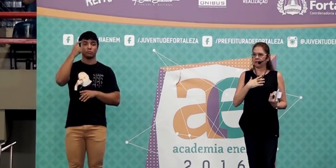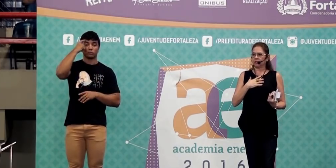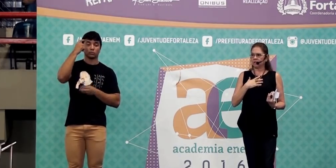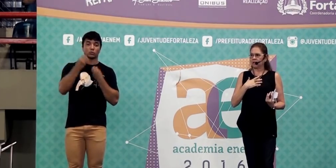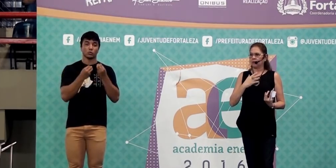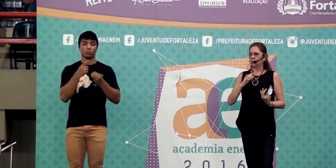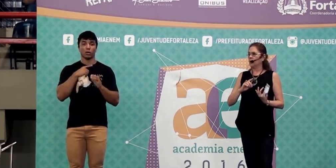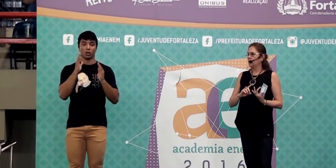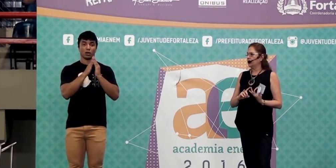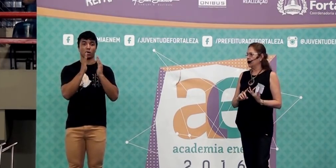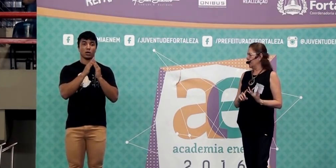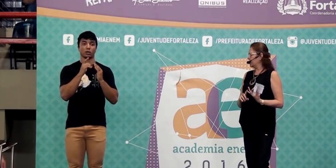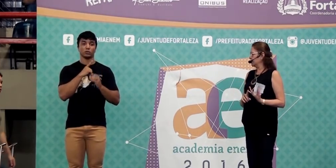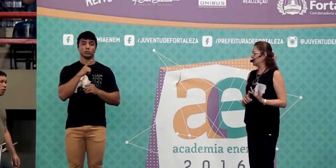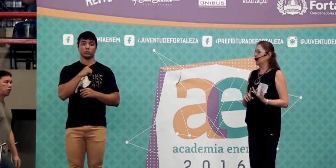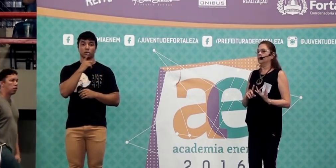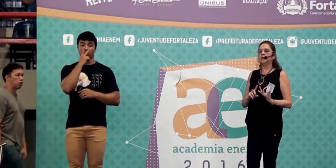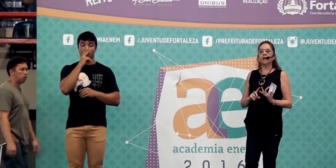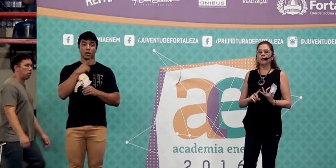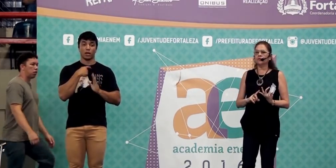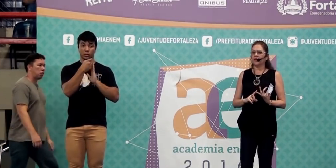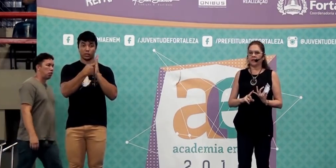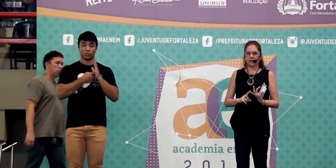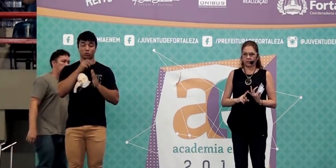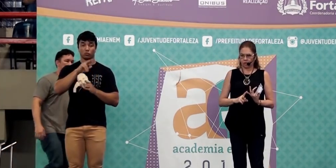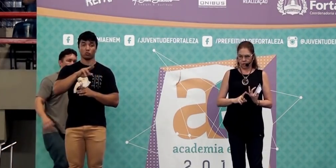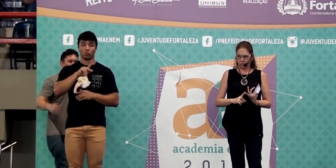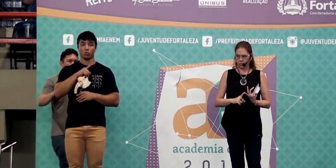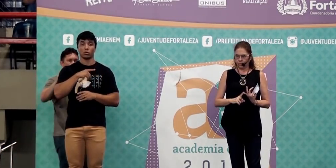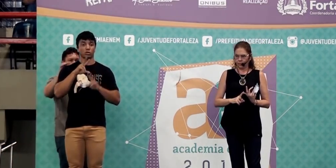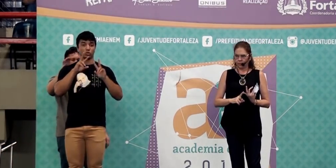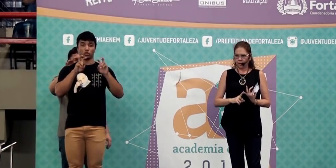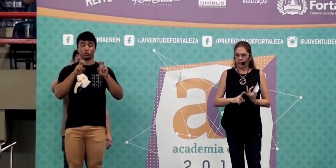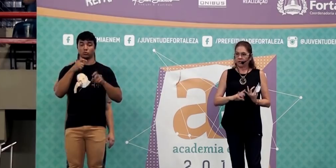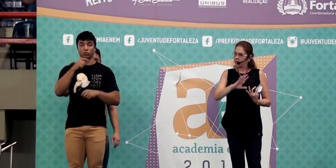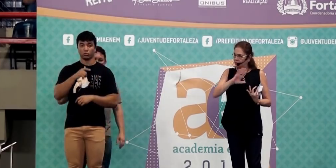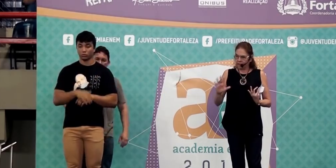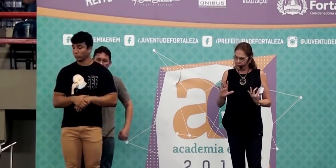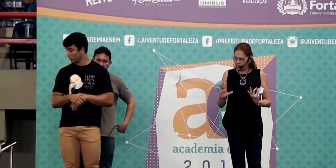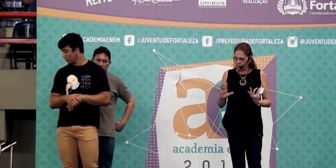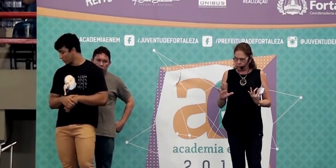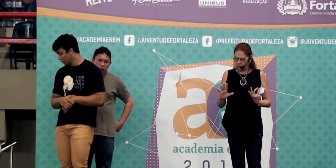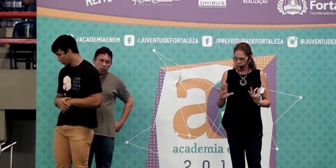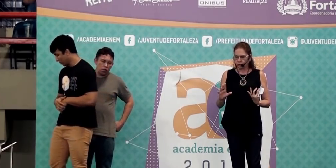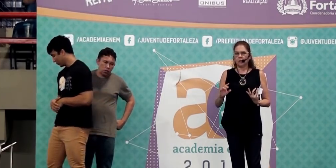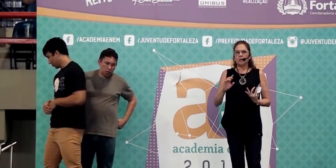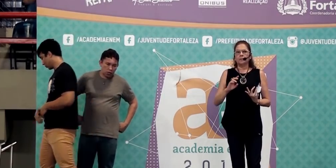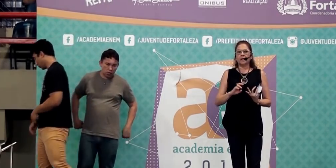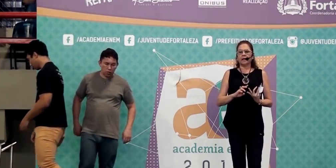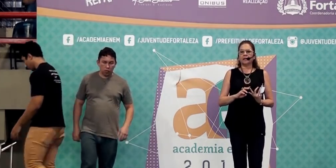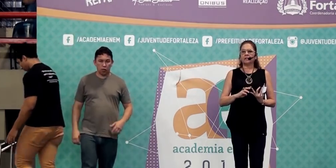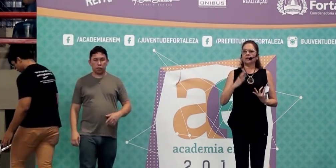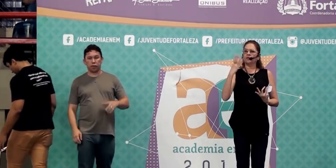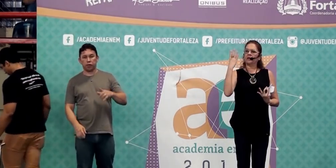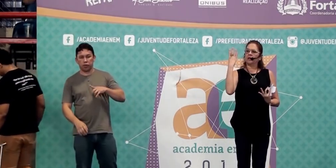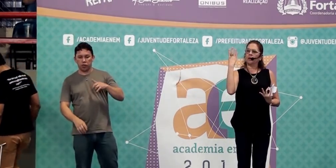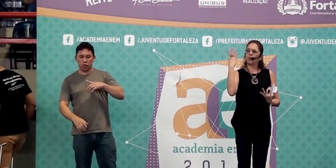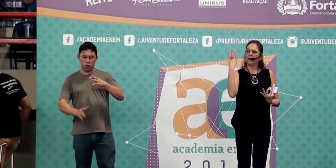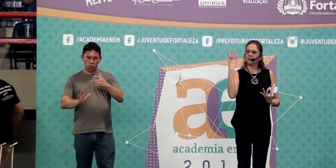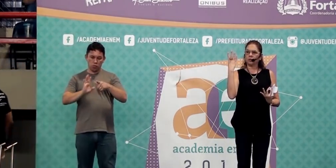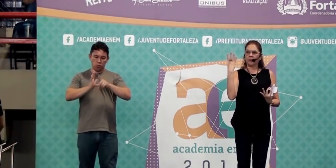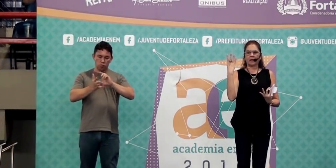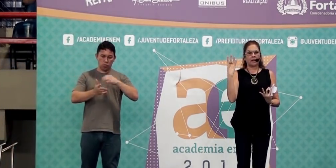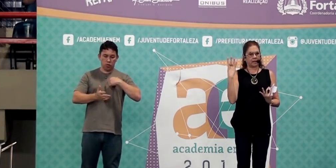de casa dizendo, minha redação não vai ter título, já está definido isso. Minha redação vai